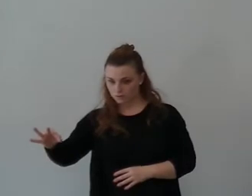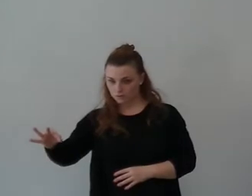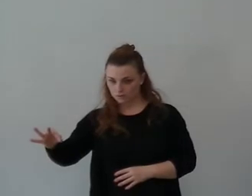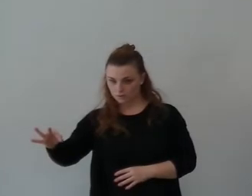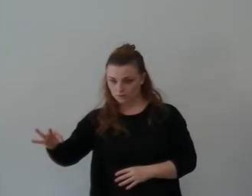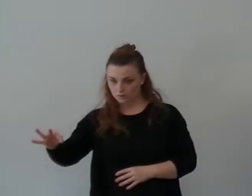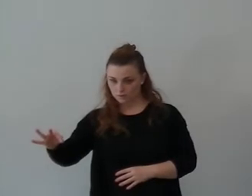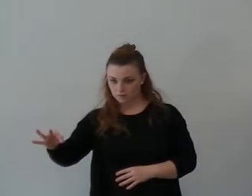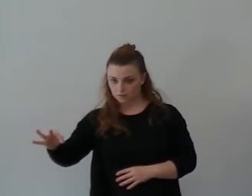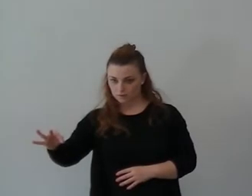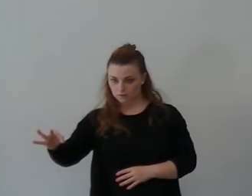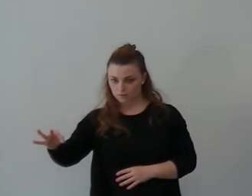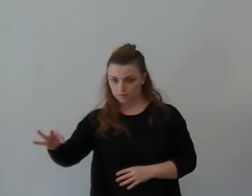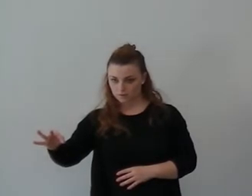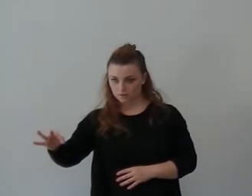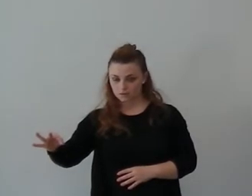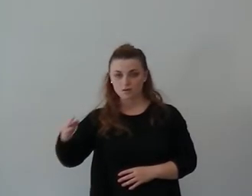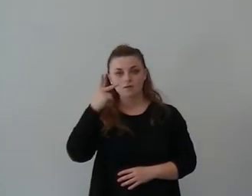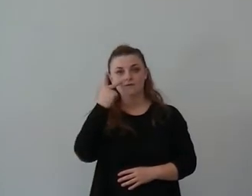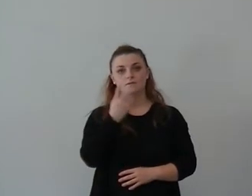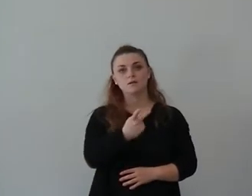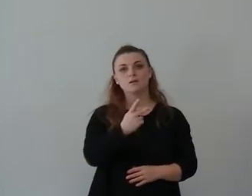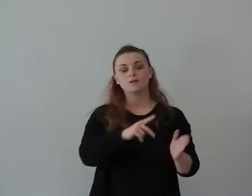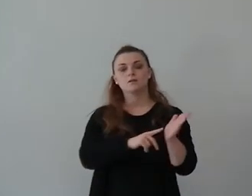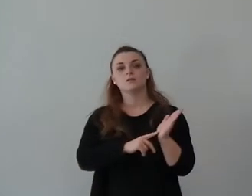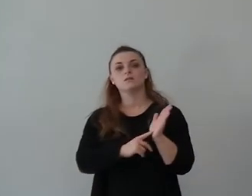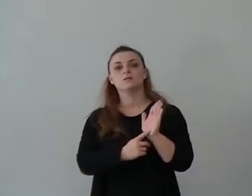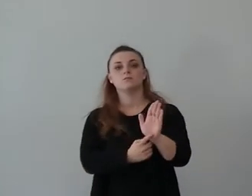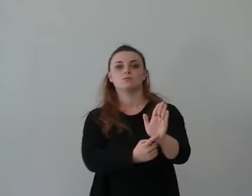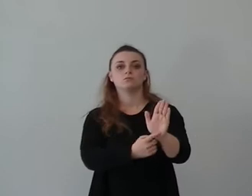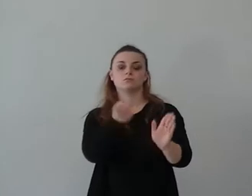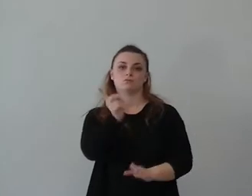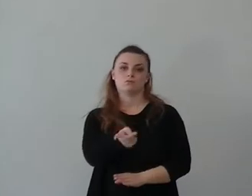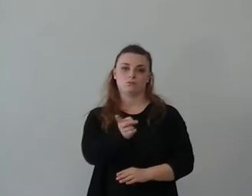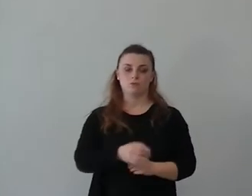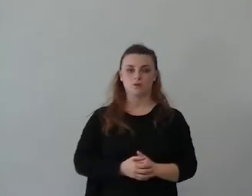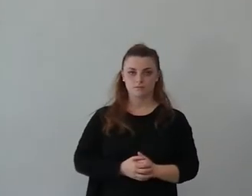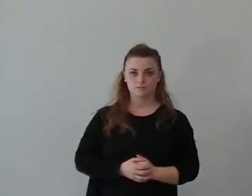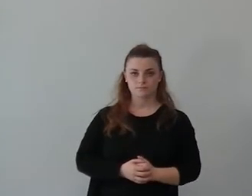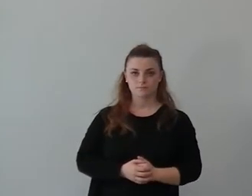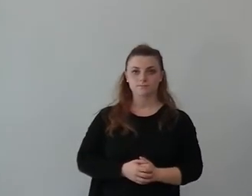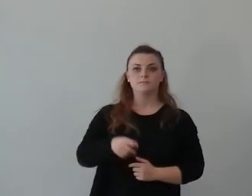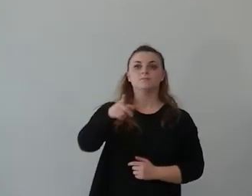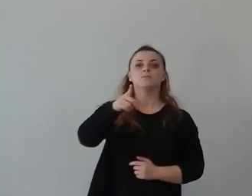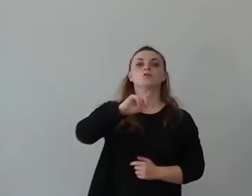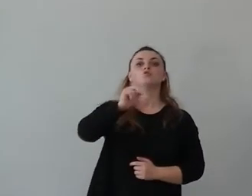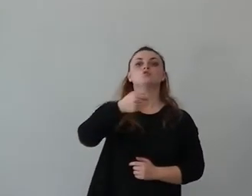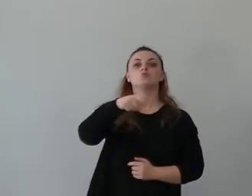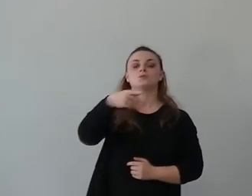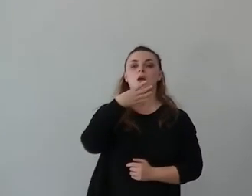Giuseppe is going to read for us, please, from Proverbs. Giuseppe leggerà per noi dai Proverbi